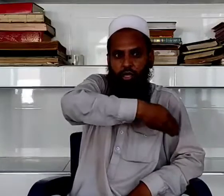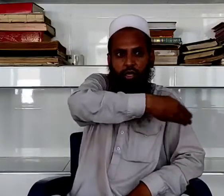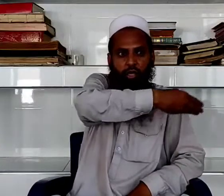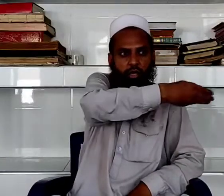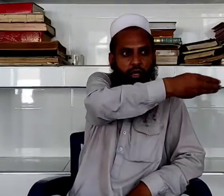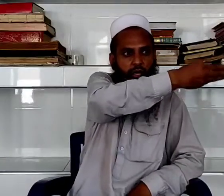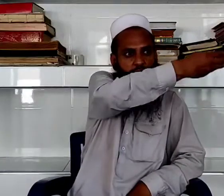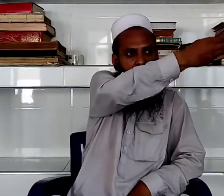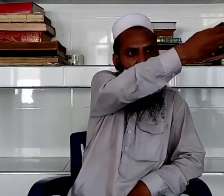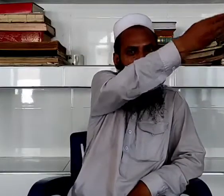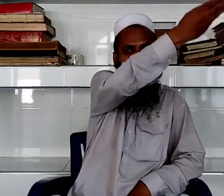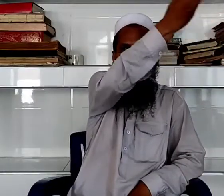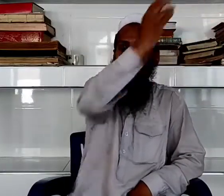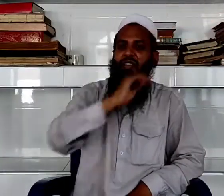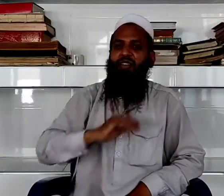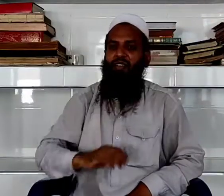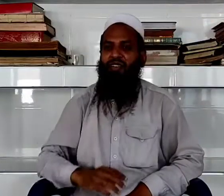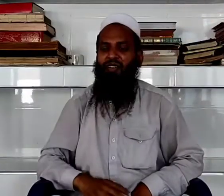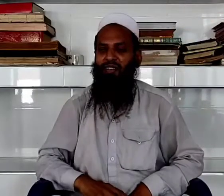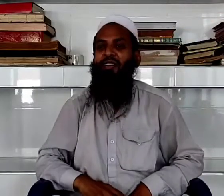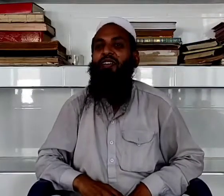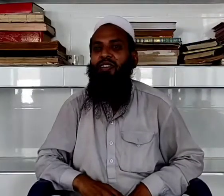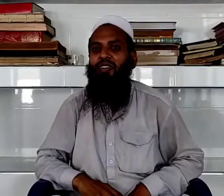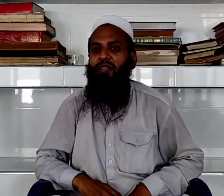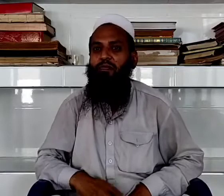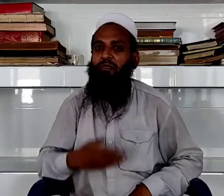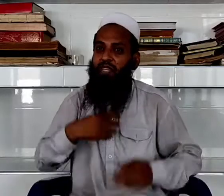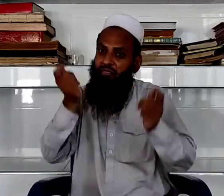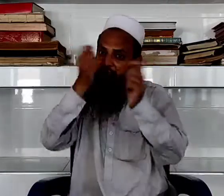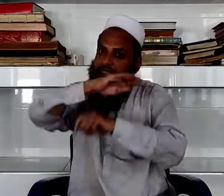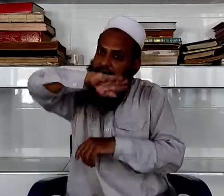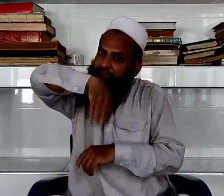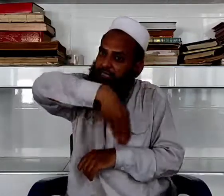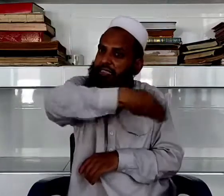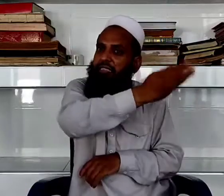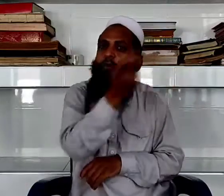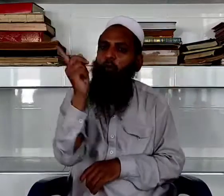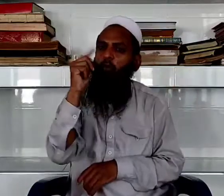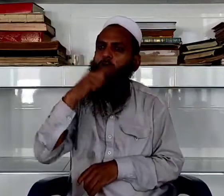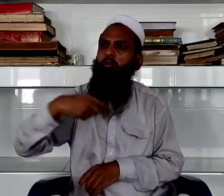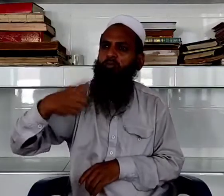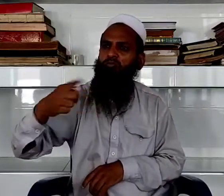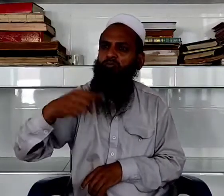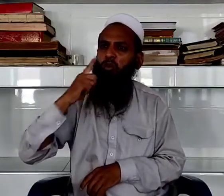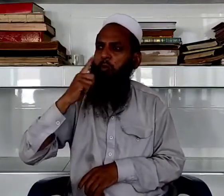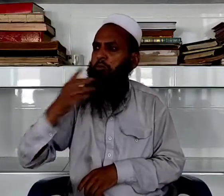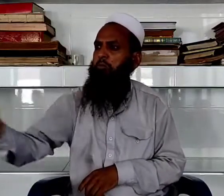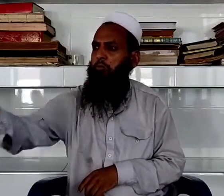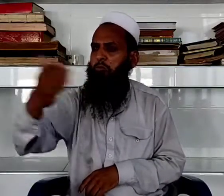ਹੈ, ਇੱਕ ਬੇਟੀ ਦਾ ਨਾਮ ਰਮਲਾ ਹੈ, ਇੱਕ ਬੇਟੀ ਦਾ ਨਾਮ ਸਿਰਫ ਸੁਗਰਾ ਹੈ, ਇੱਕ ਬੇਟੀ ਦਾ ਨਾਮ ਉਮੇ ਕੁਲਸੂਮ ਸੁਗਰਾ ਹੈ, ਇੱਕ ਬੇਟੀ ਦਾ